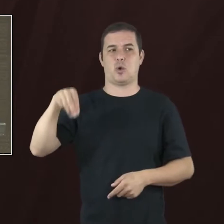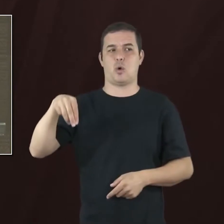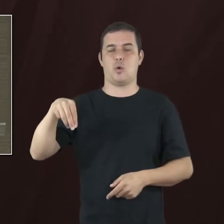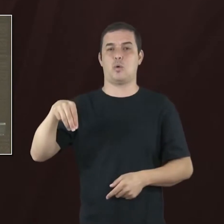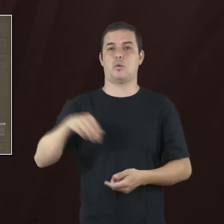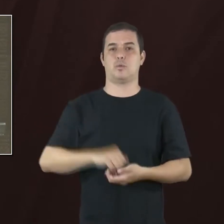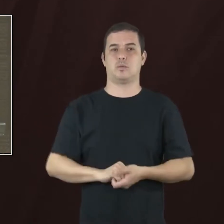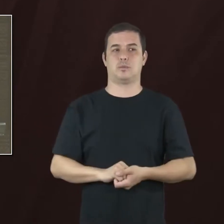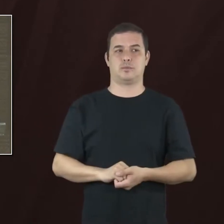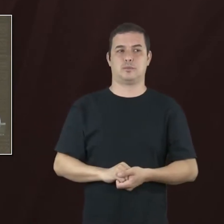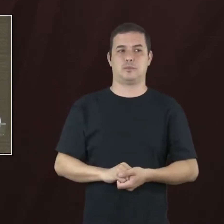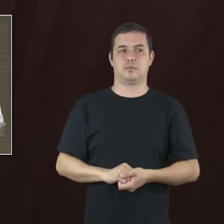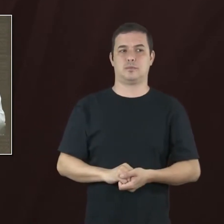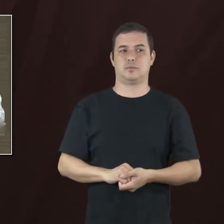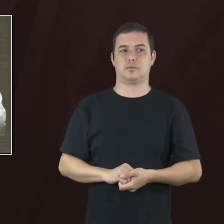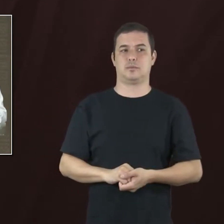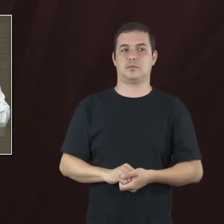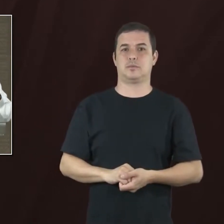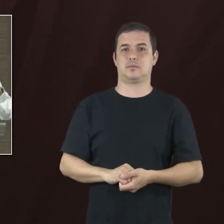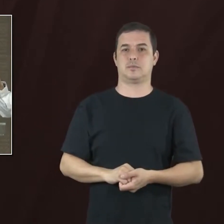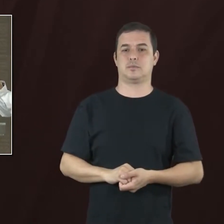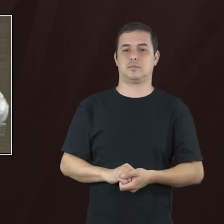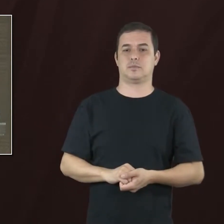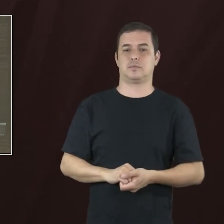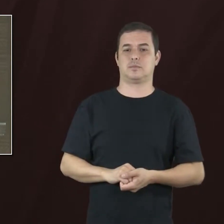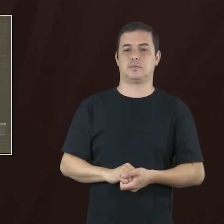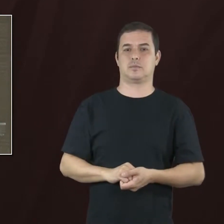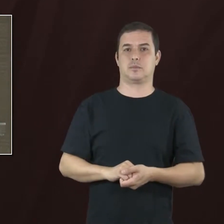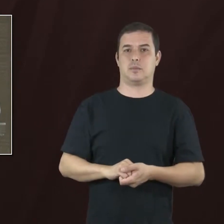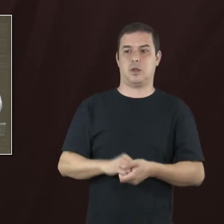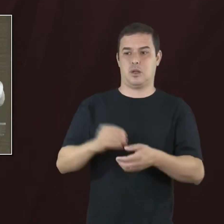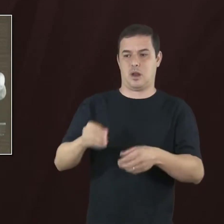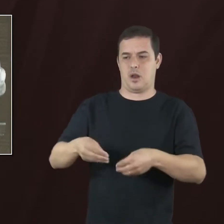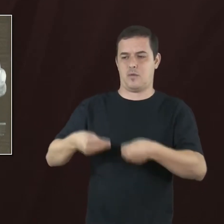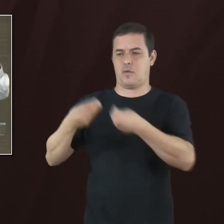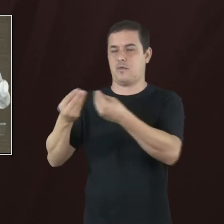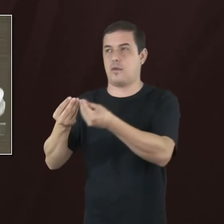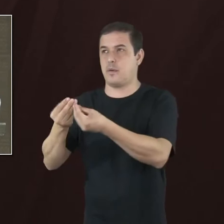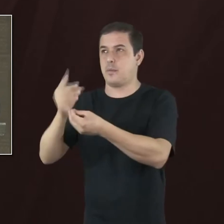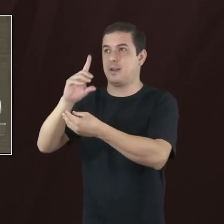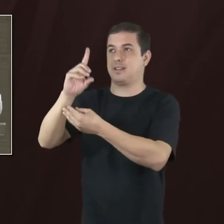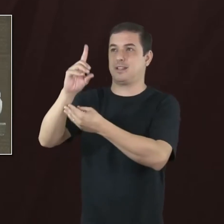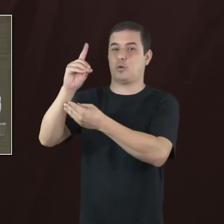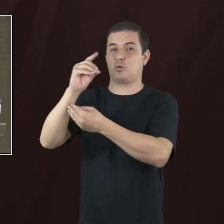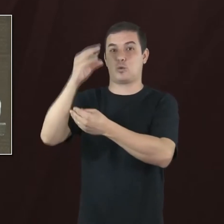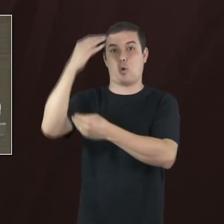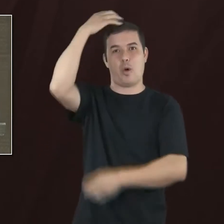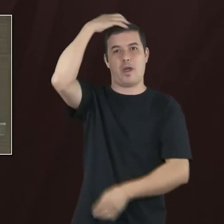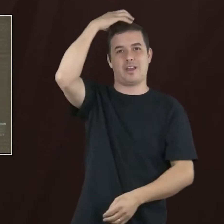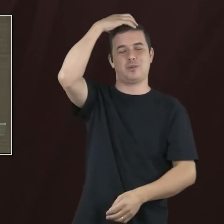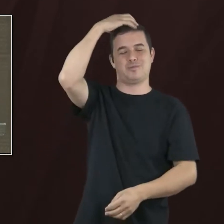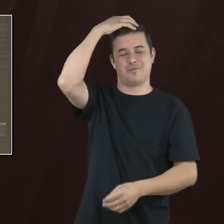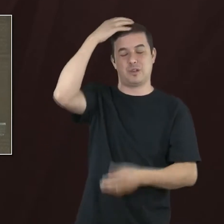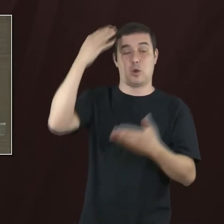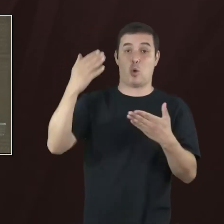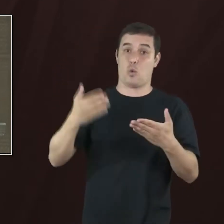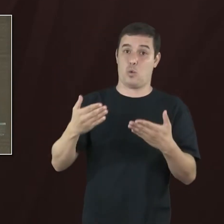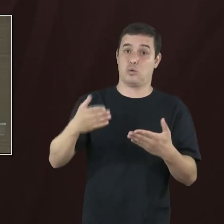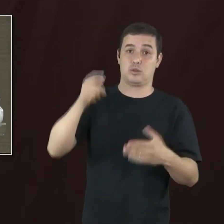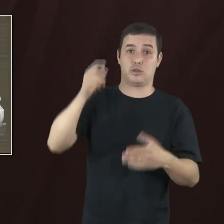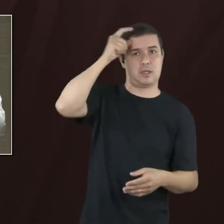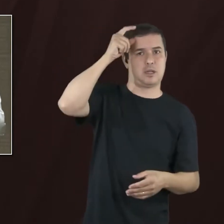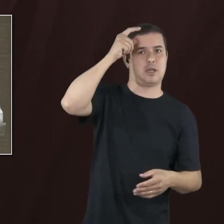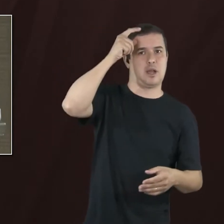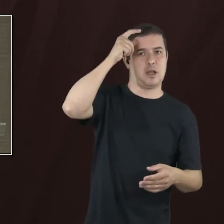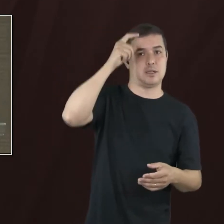governo humano aqui na terra e devolver o reino de Deus, a Cristo aqui na terra.